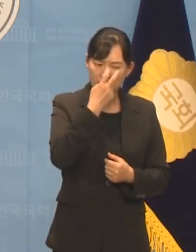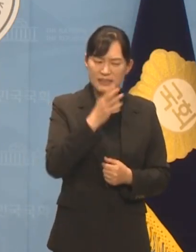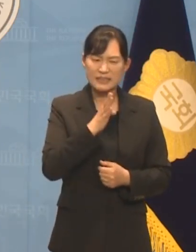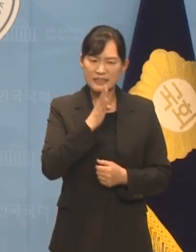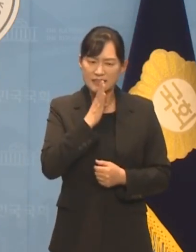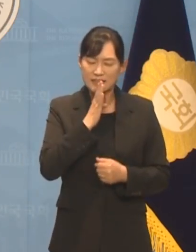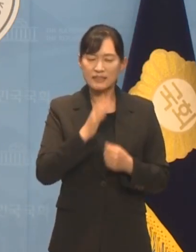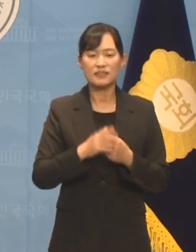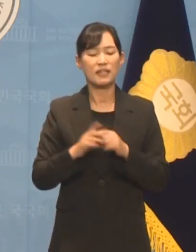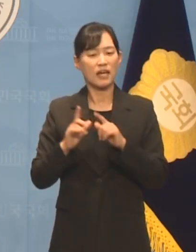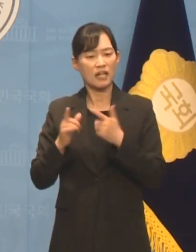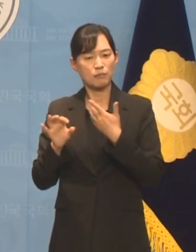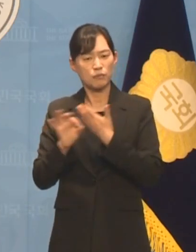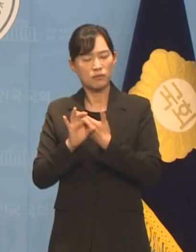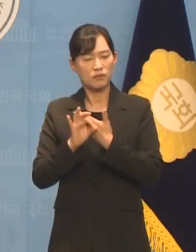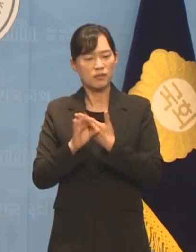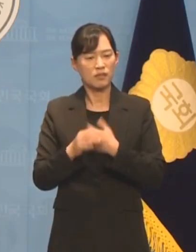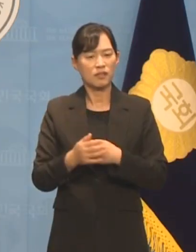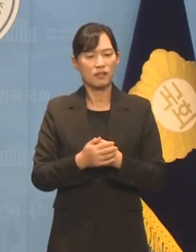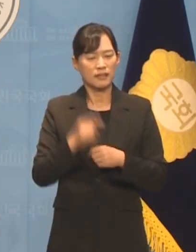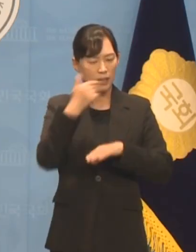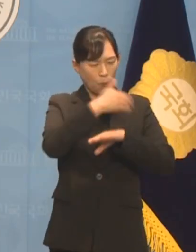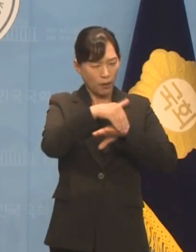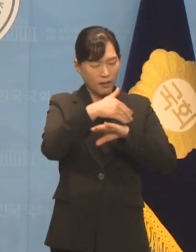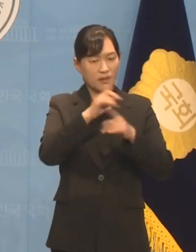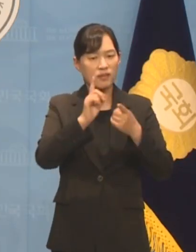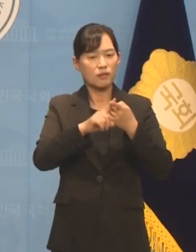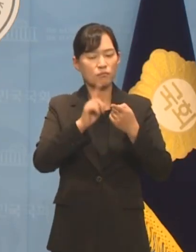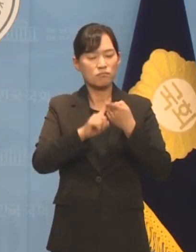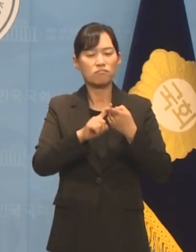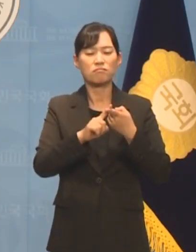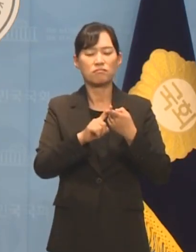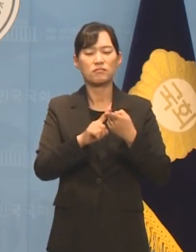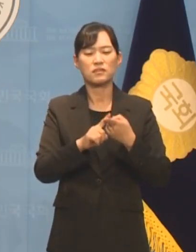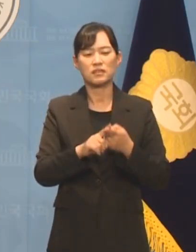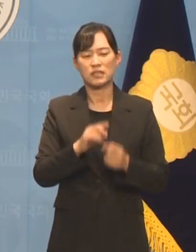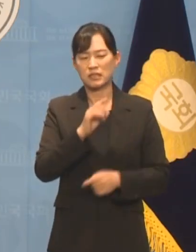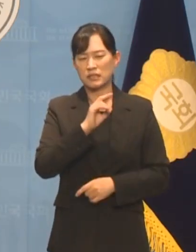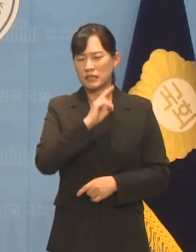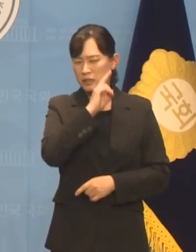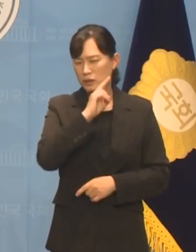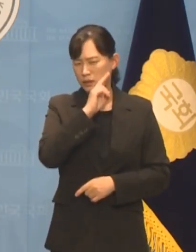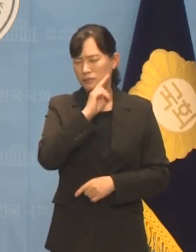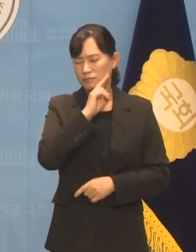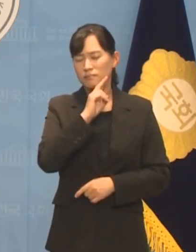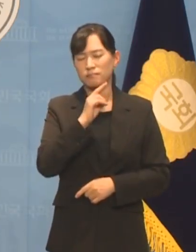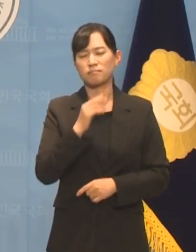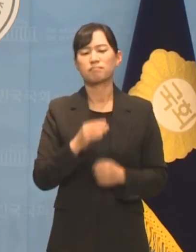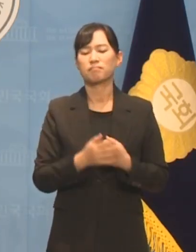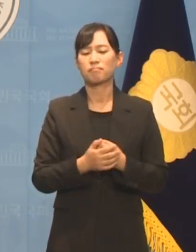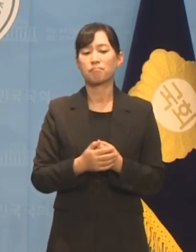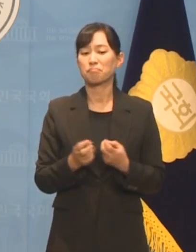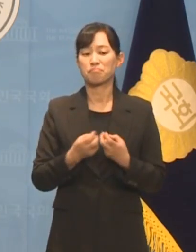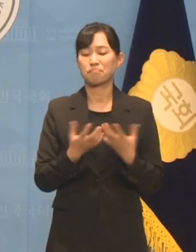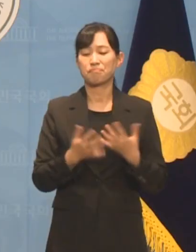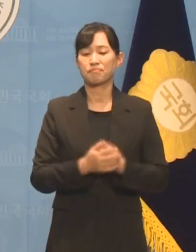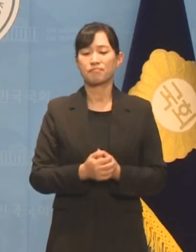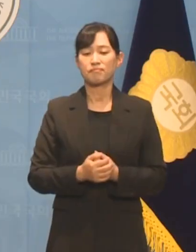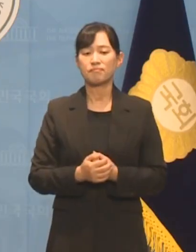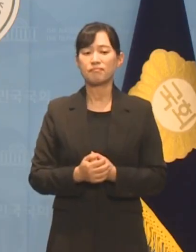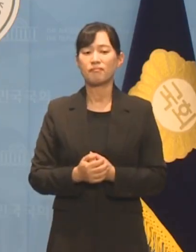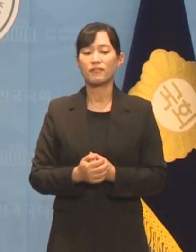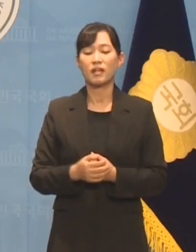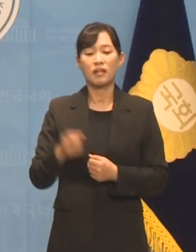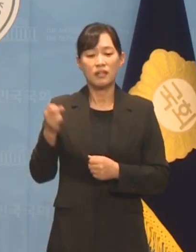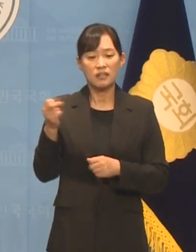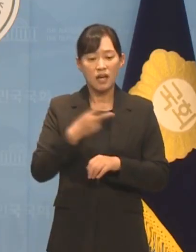것인지 아니면 특정 수치가 설계된 것인지를 두고 의혹이 제기될 수밖에 없는 대목입니다. 다른